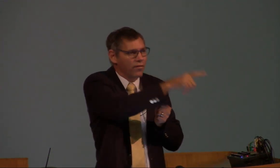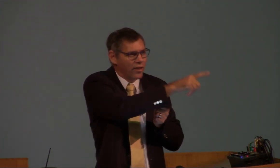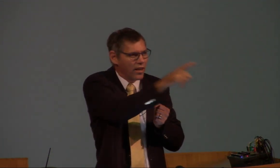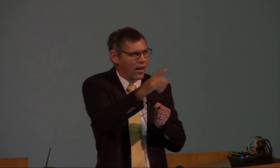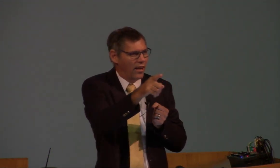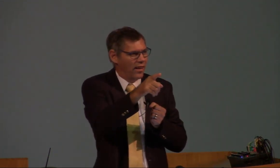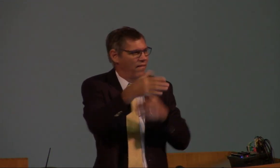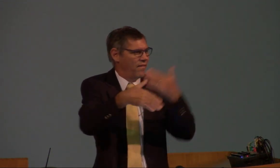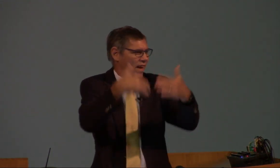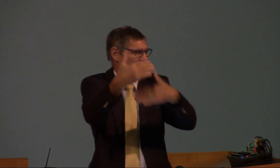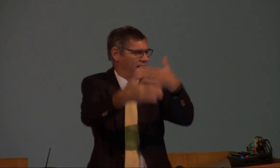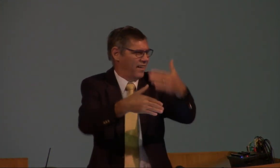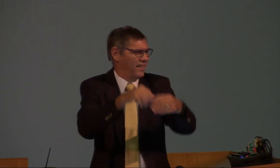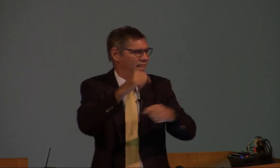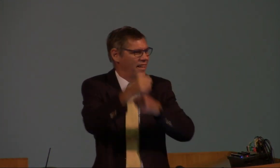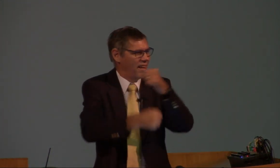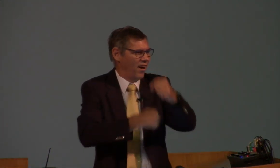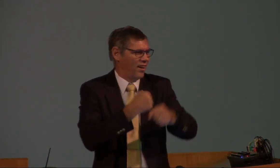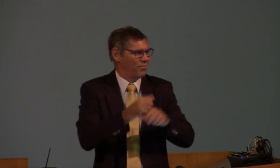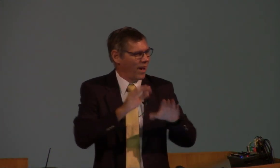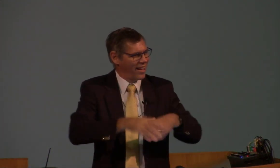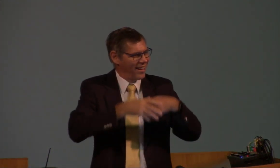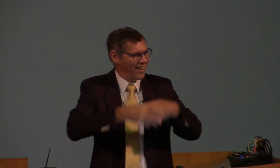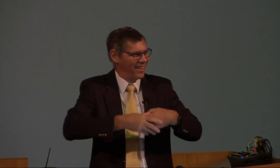julle verder hierdie jaar. Baie geluk.